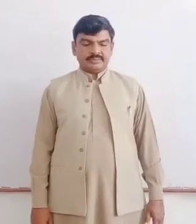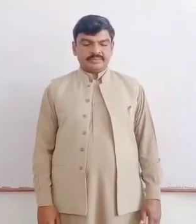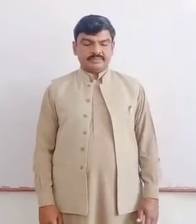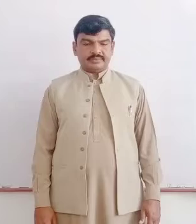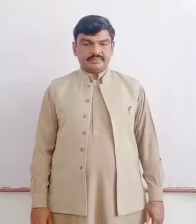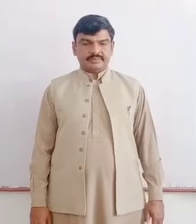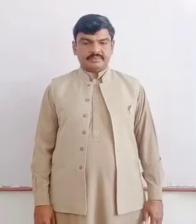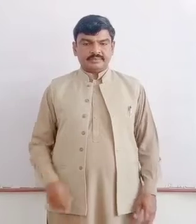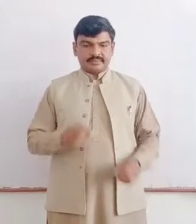सिलेंडर,